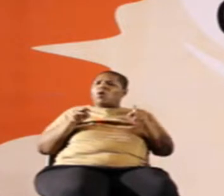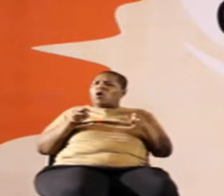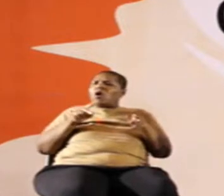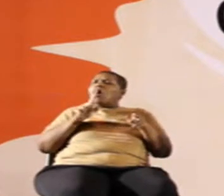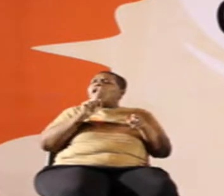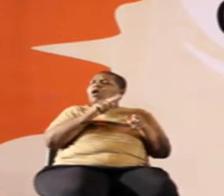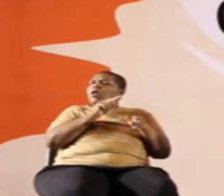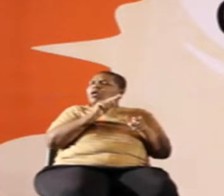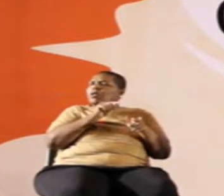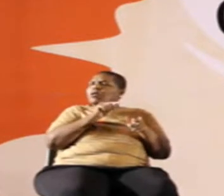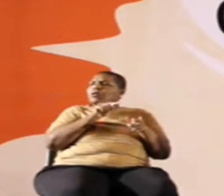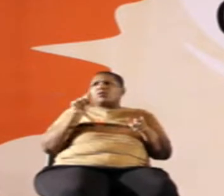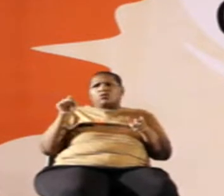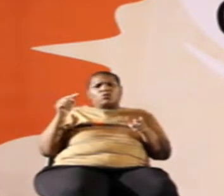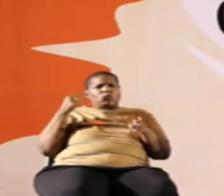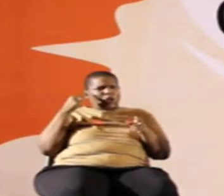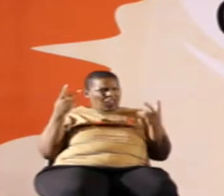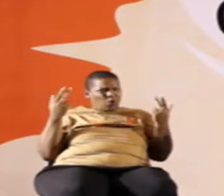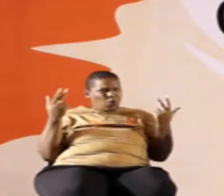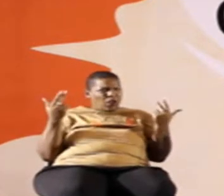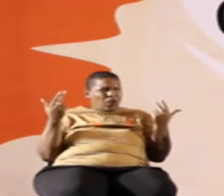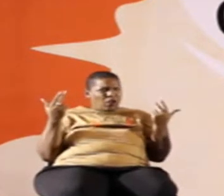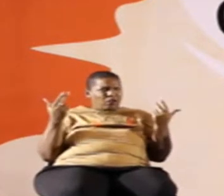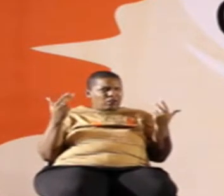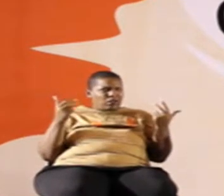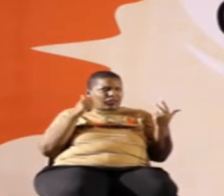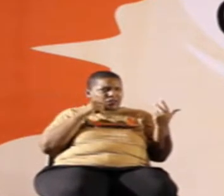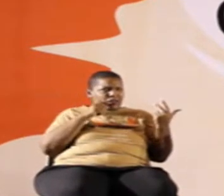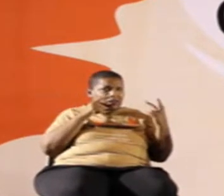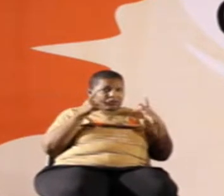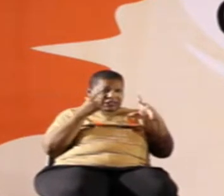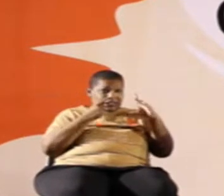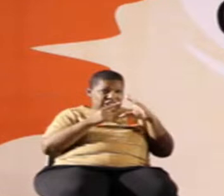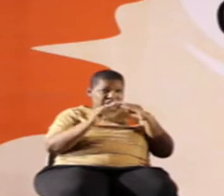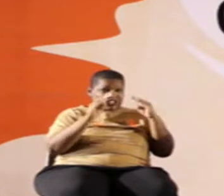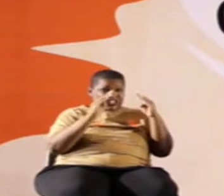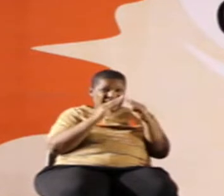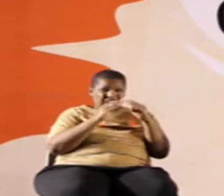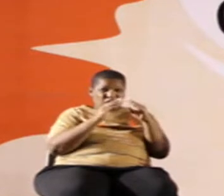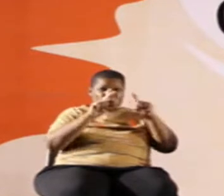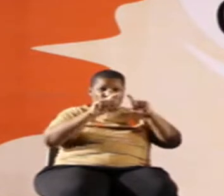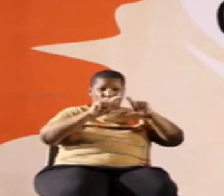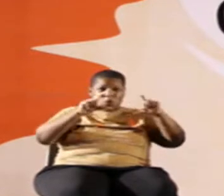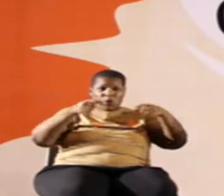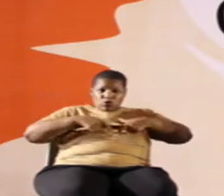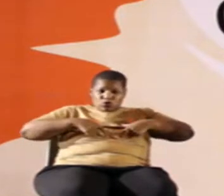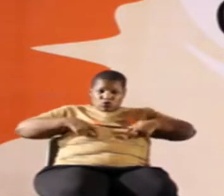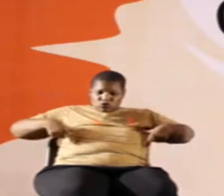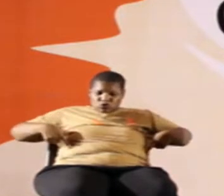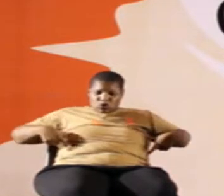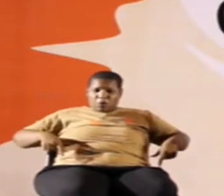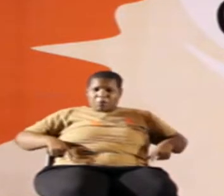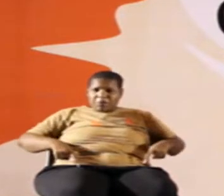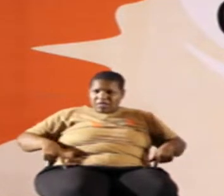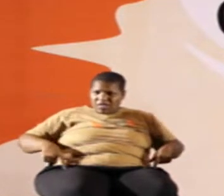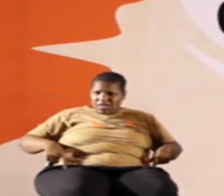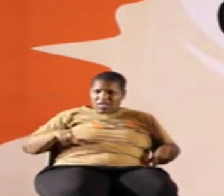isso? É isso mesmo? As garotinhas saem de casa com aquele shortinho, aquele topzinho, para